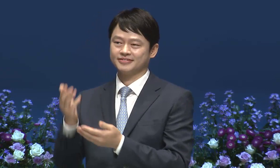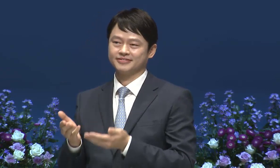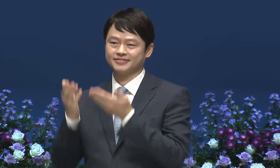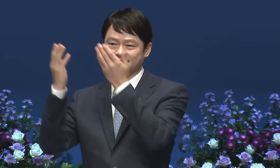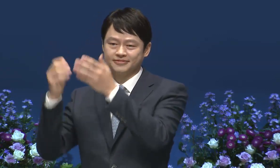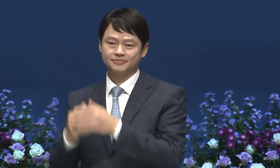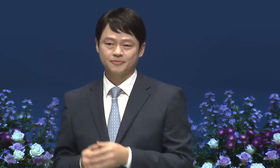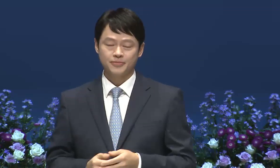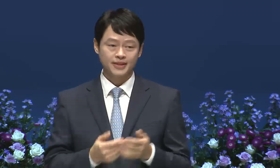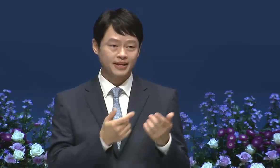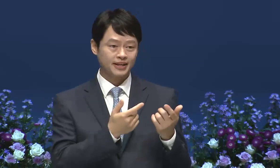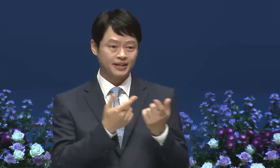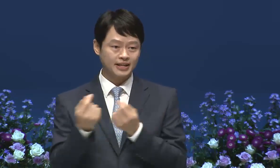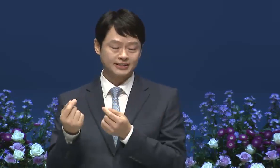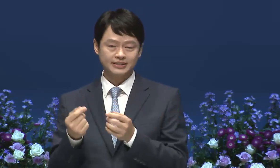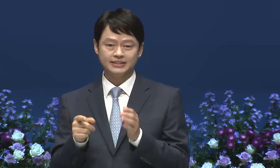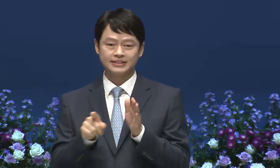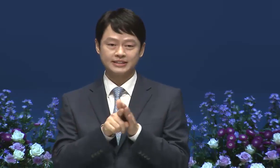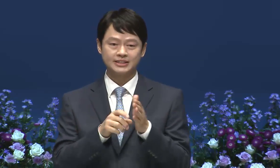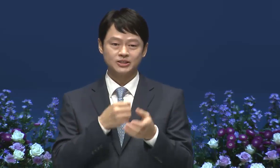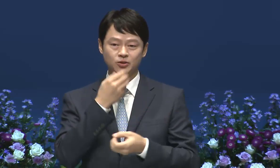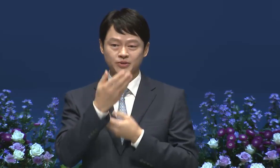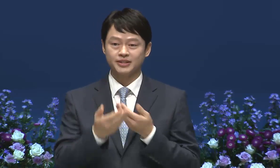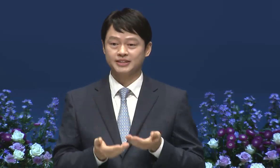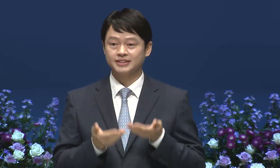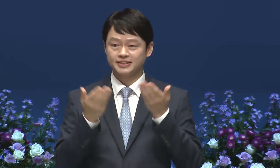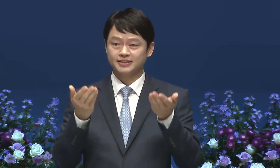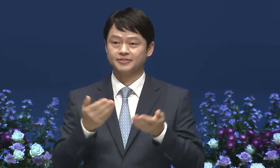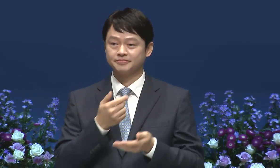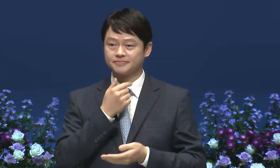감사합니다. 오늘 모든 것을 하나님께 영광을 돌리겠습니다.